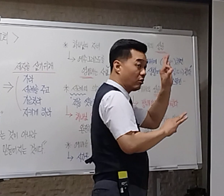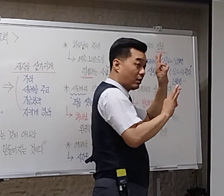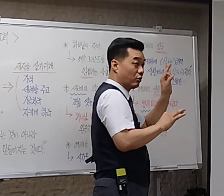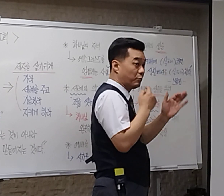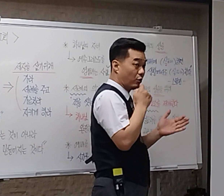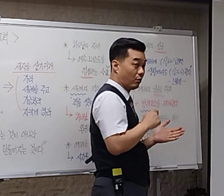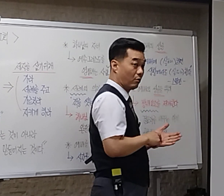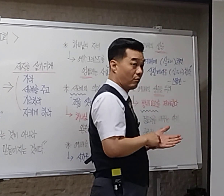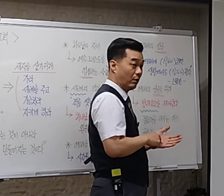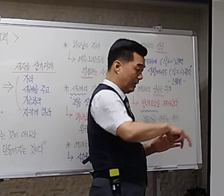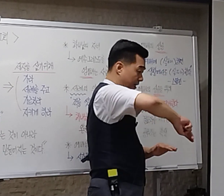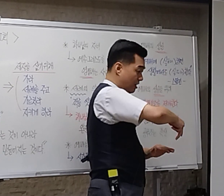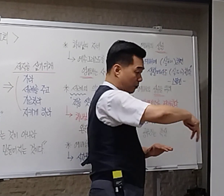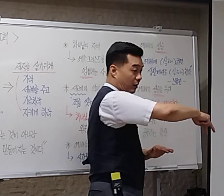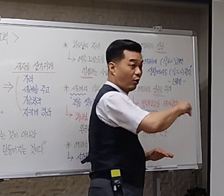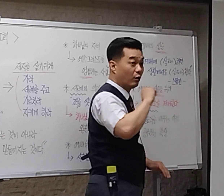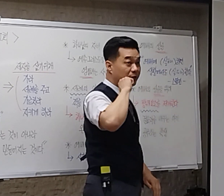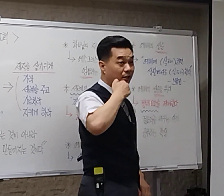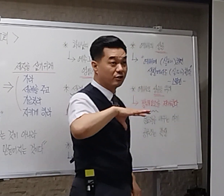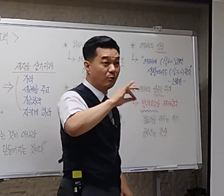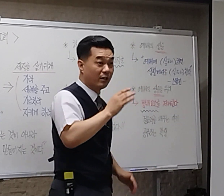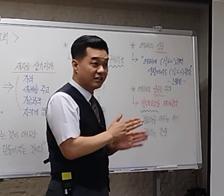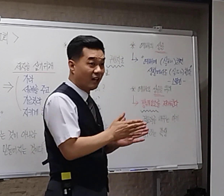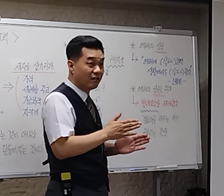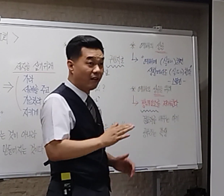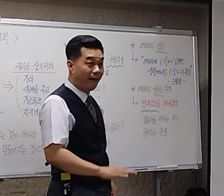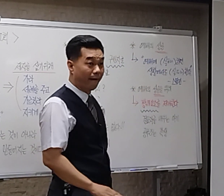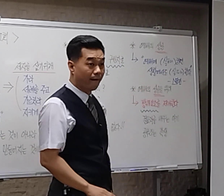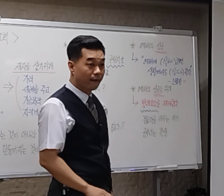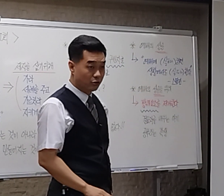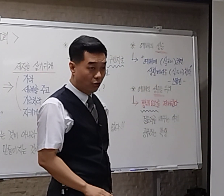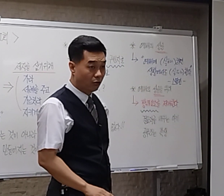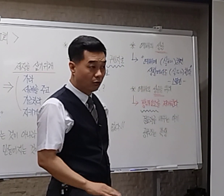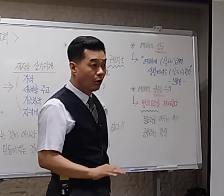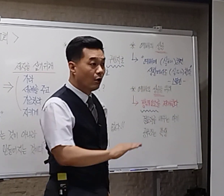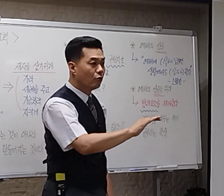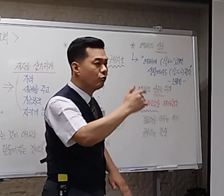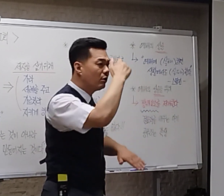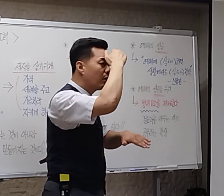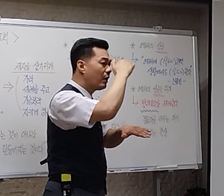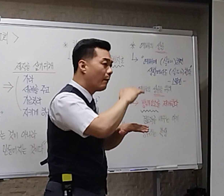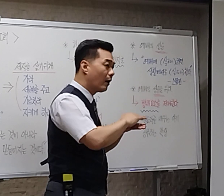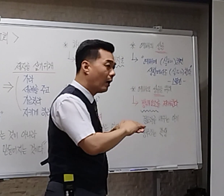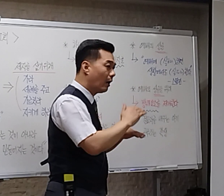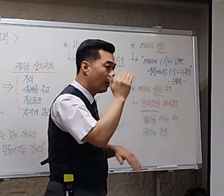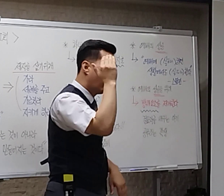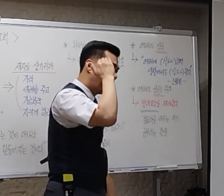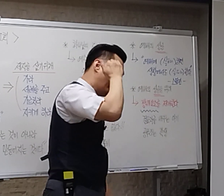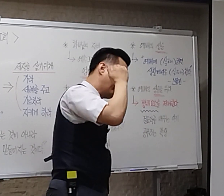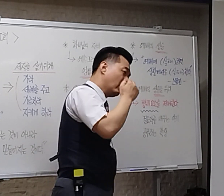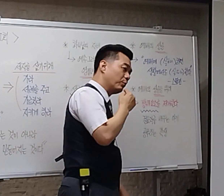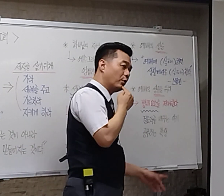실수하기가 쉽죠. 사기 입히기 어렵잖아요. 처음에는 시작하는데. 그죠? 우리들의 예배가 방해가